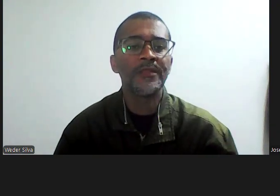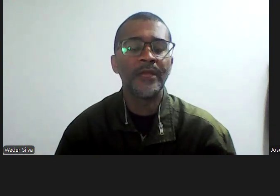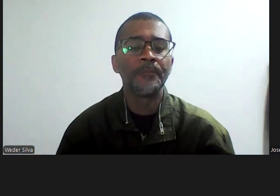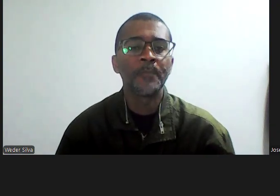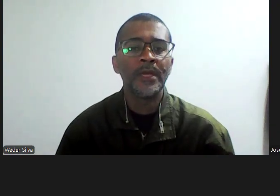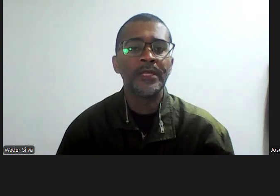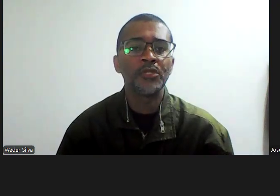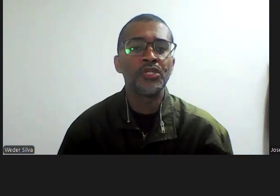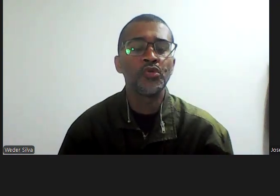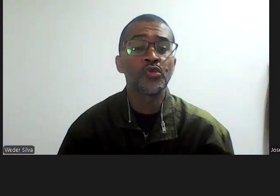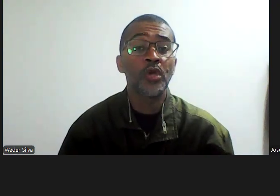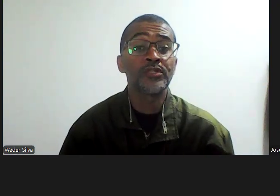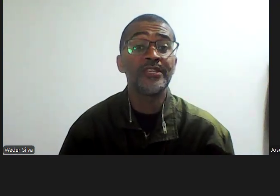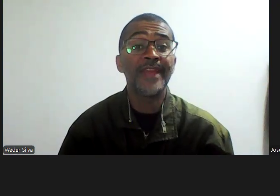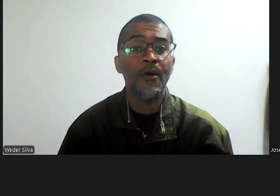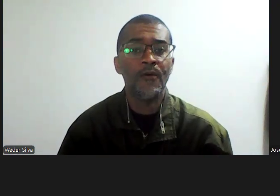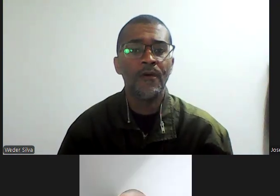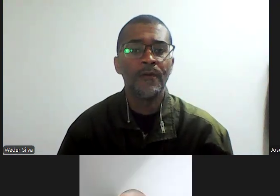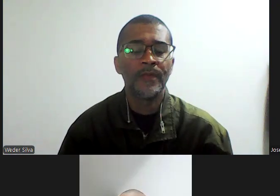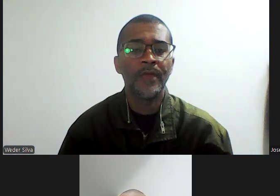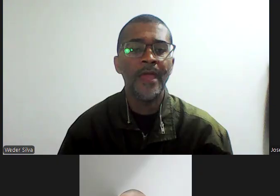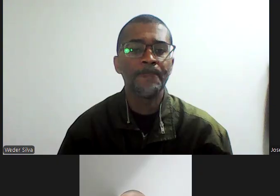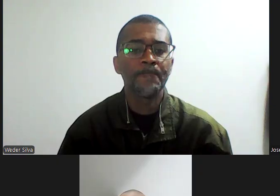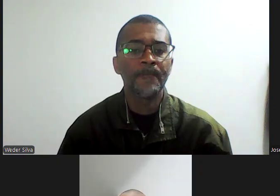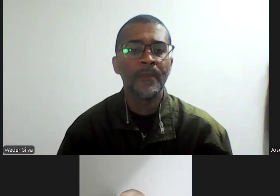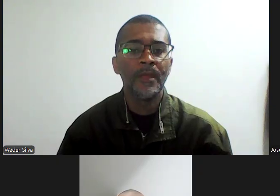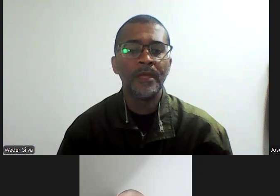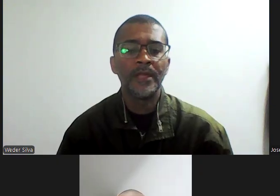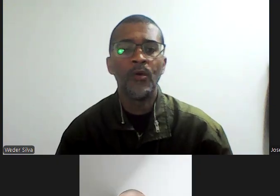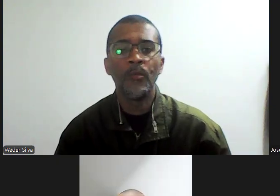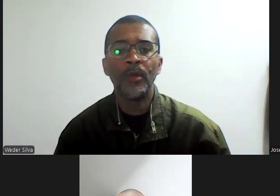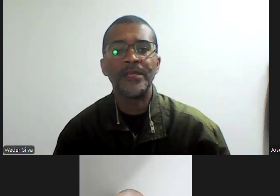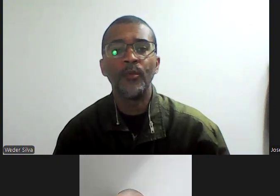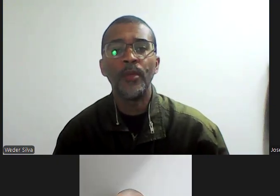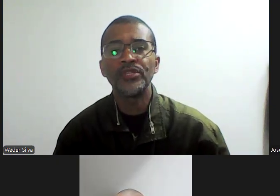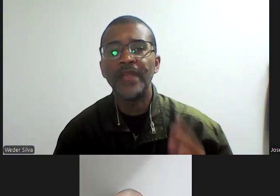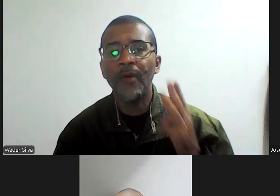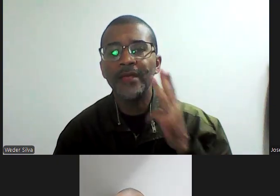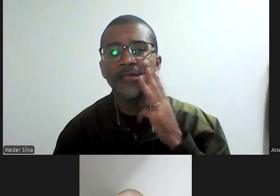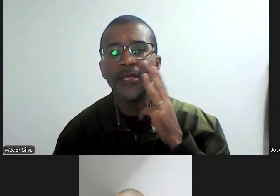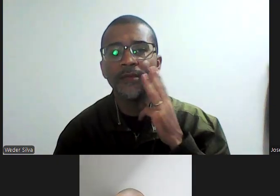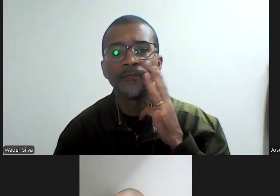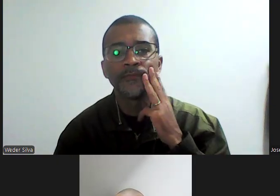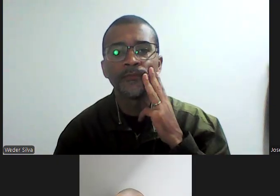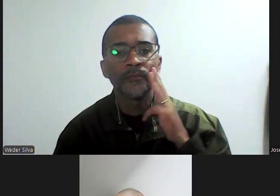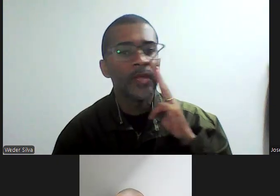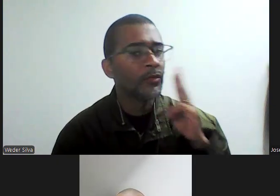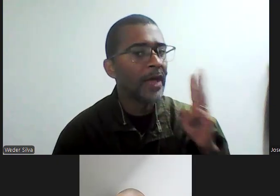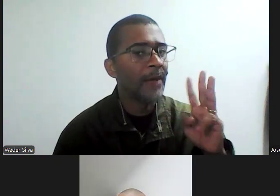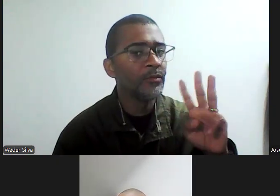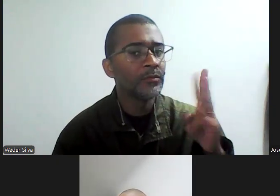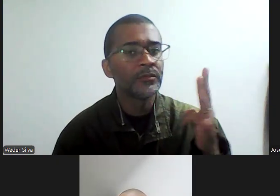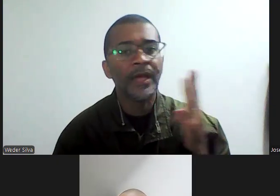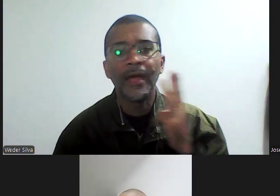seu nome inteiro. Então a gente usa o nosso sinal, tá ok? Então, por exemplo, o meu sinal é esse aqui, é